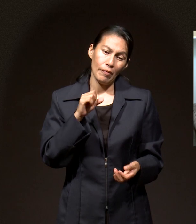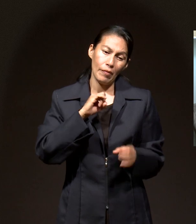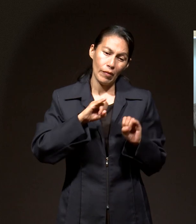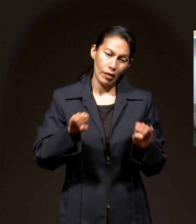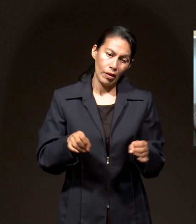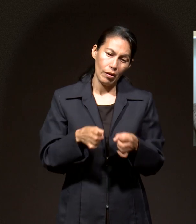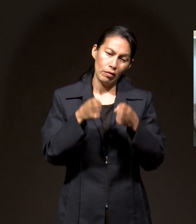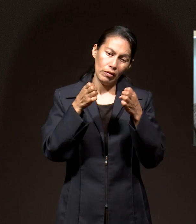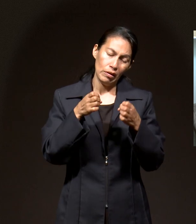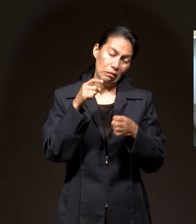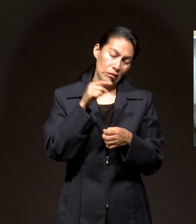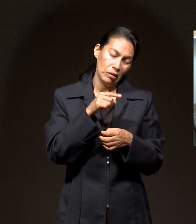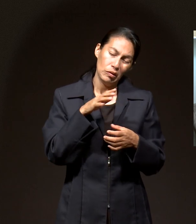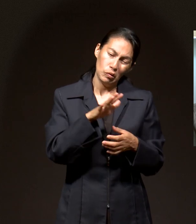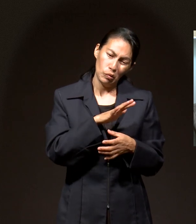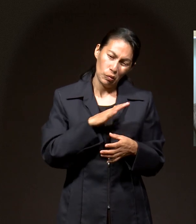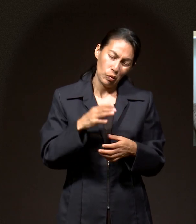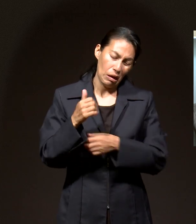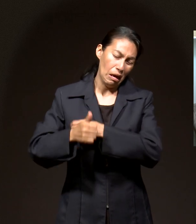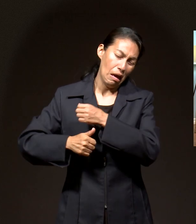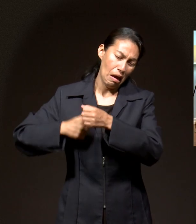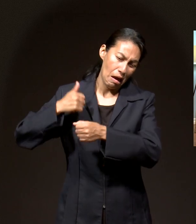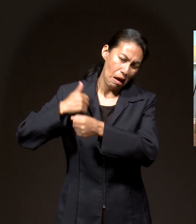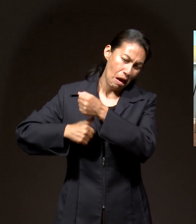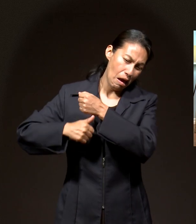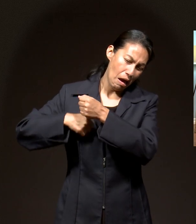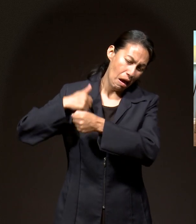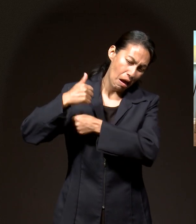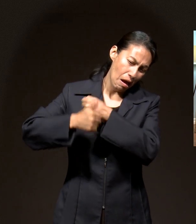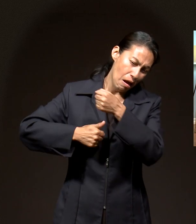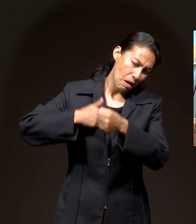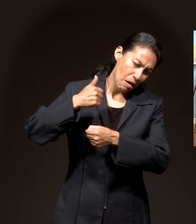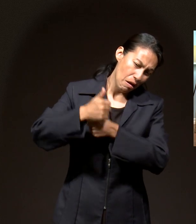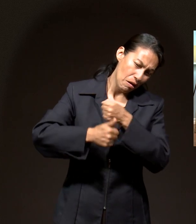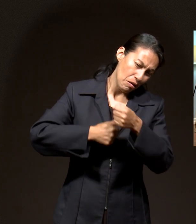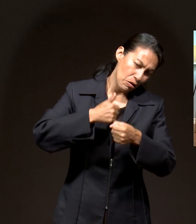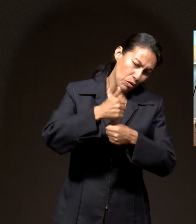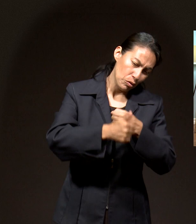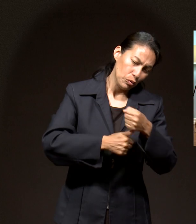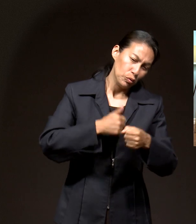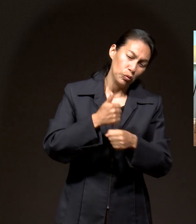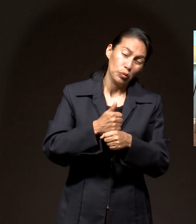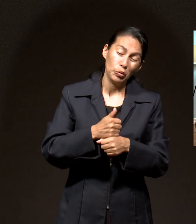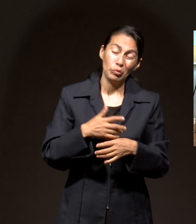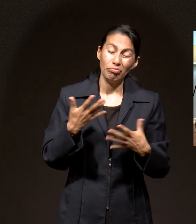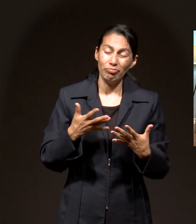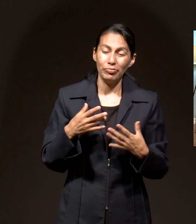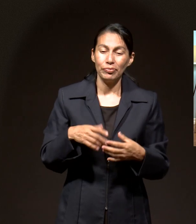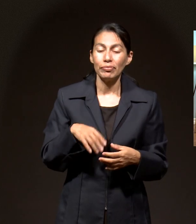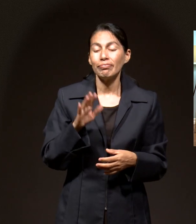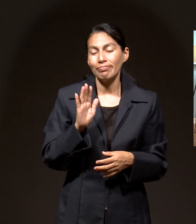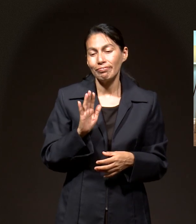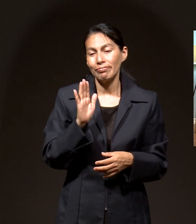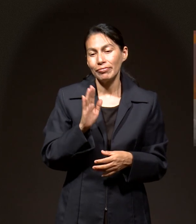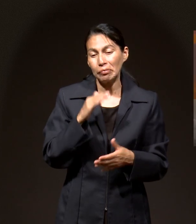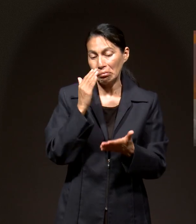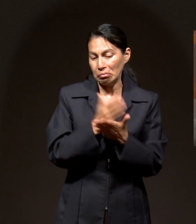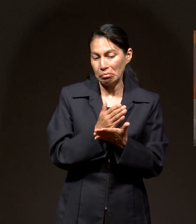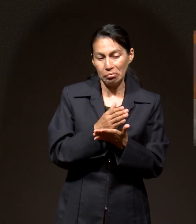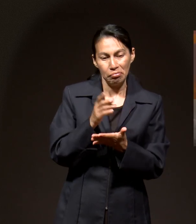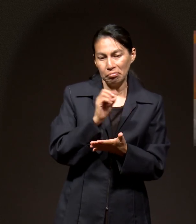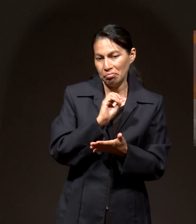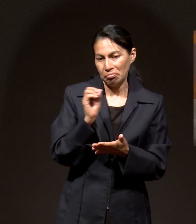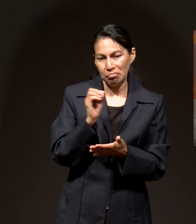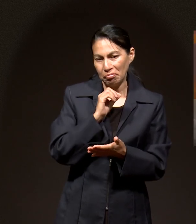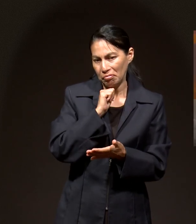pues realmente continúan las cosas, ¿verdad? Así ya es. Años. Y no parece que vaya a parar hasta que el Señor